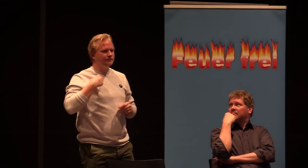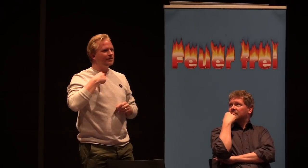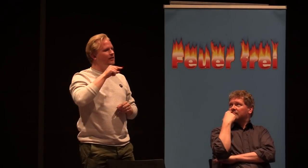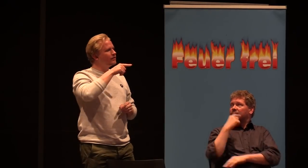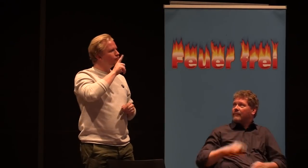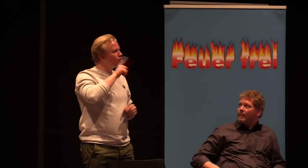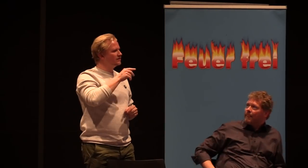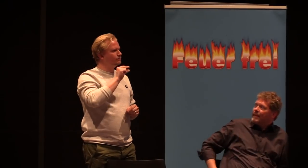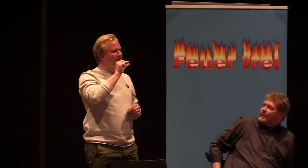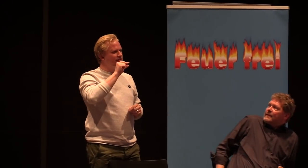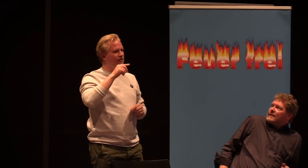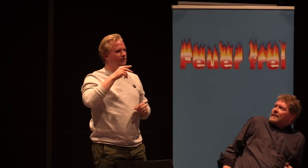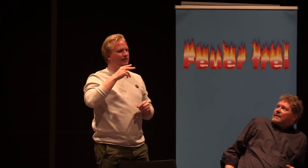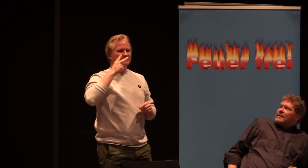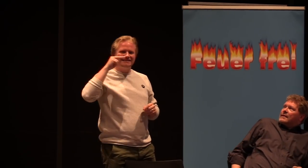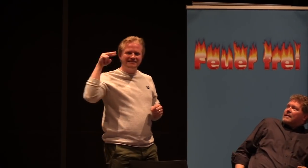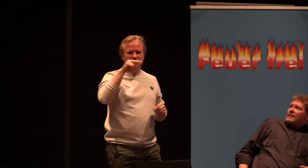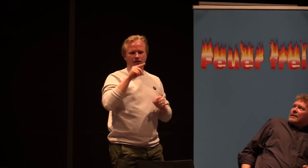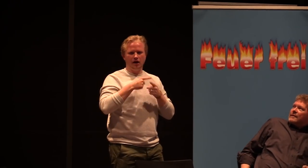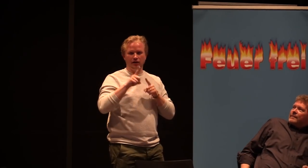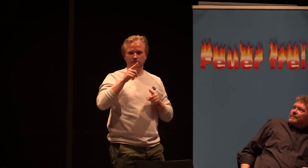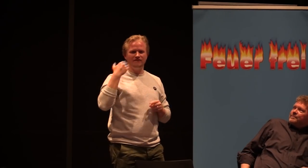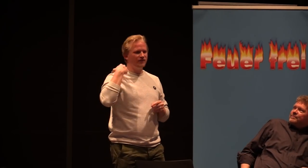wurde, damit natürlich die Jugend auch gefördert wird. Das ist ja